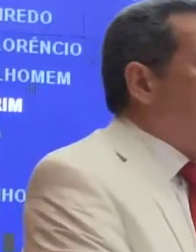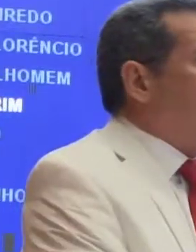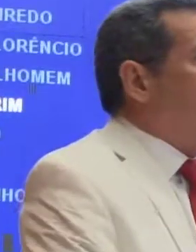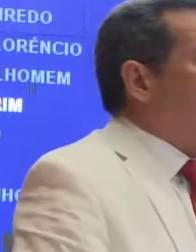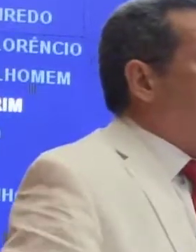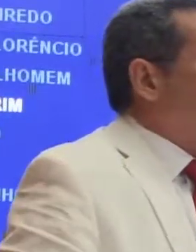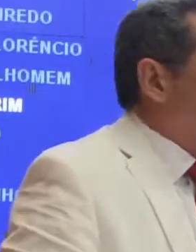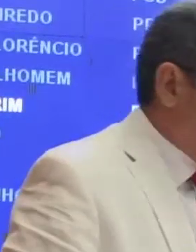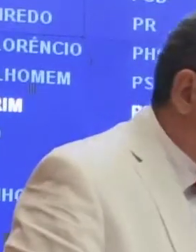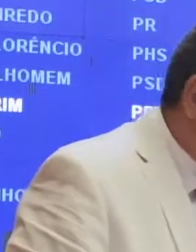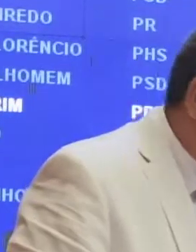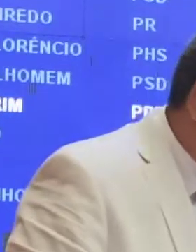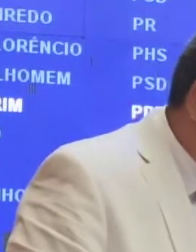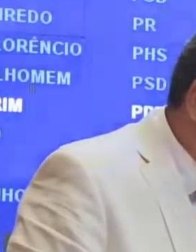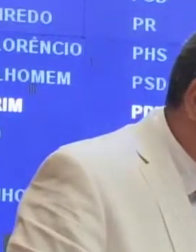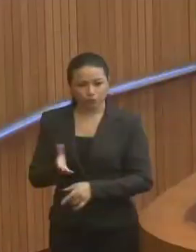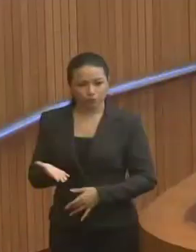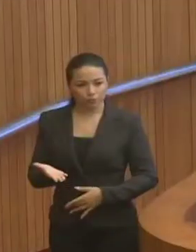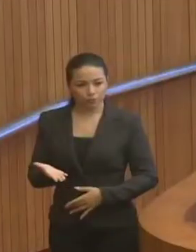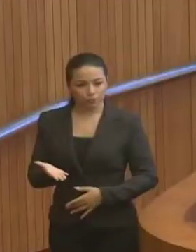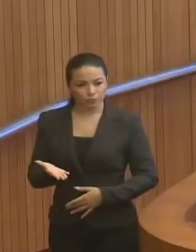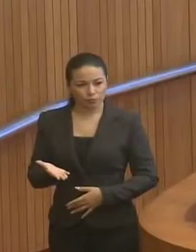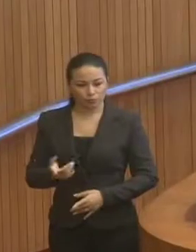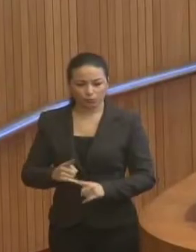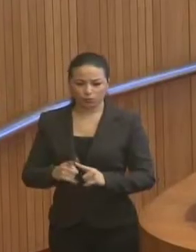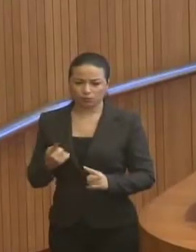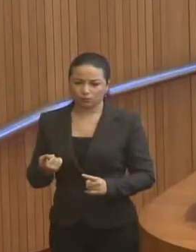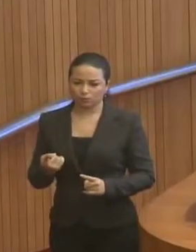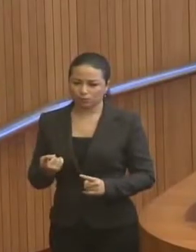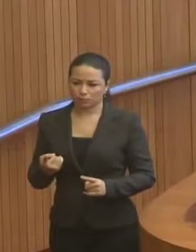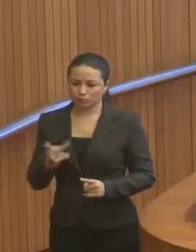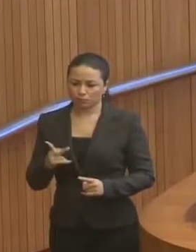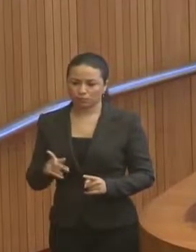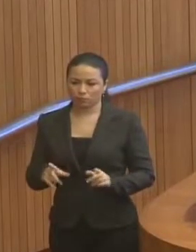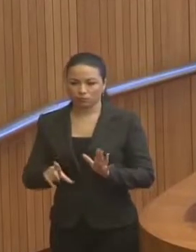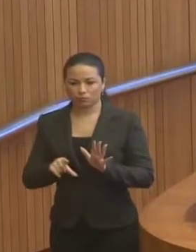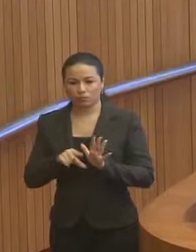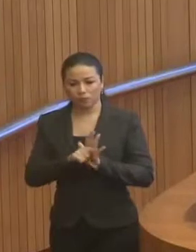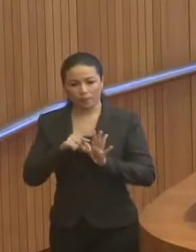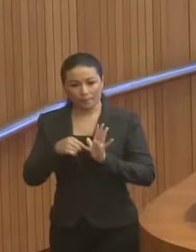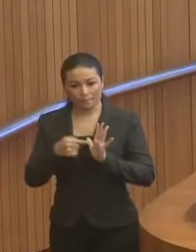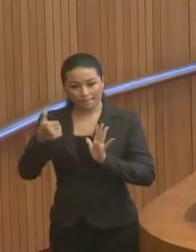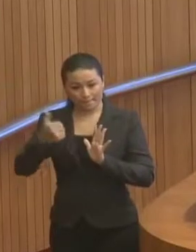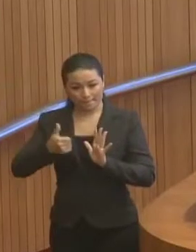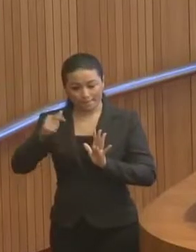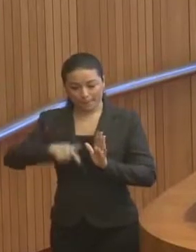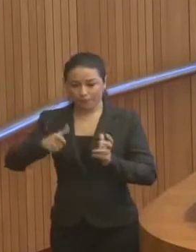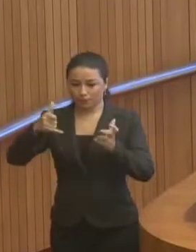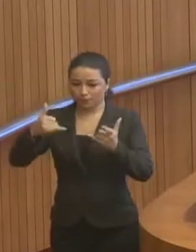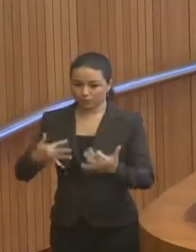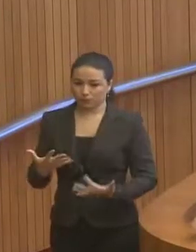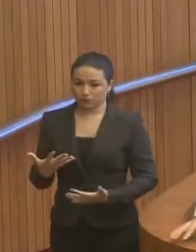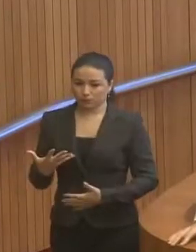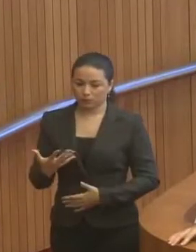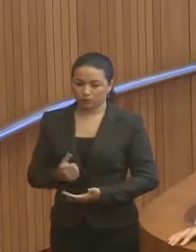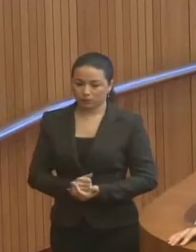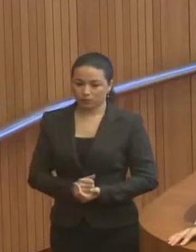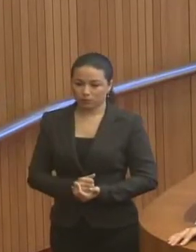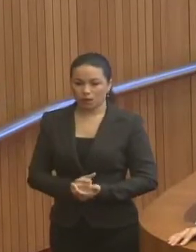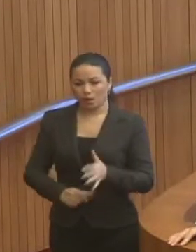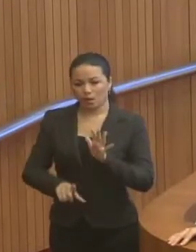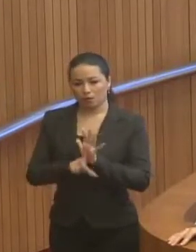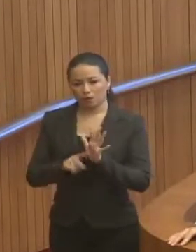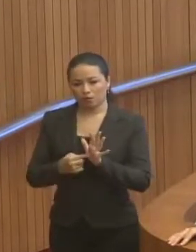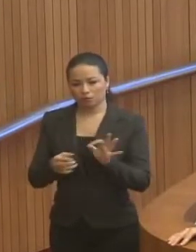meio dele, defender. Mas, no seu parágrafo 1º, diz que a lei definirá os serviços de atividades